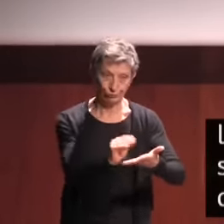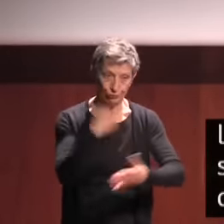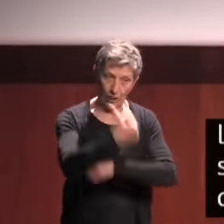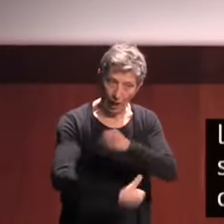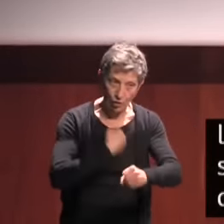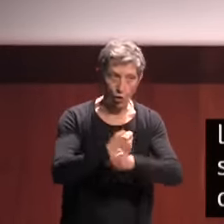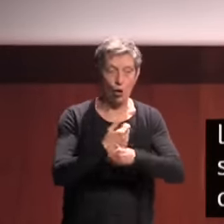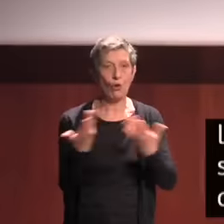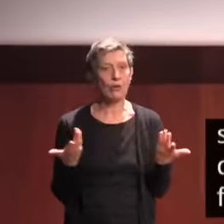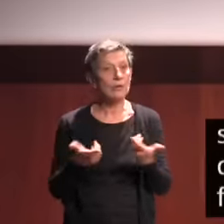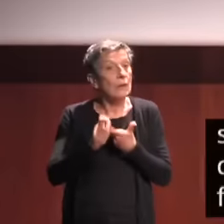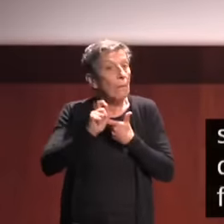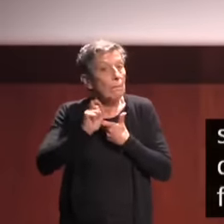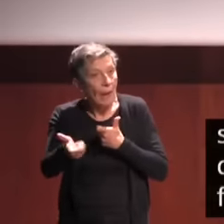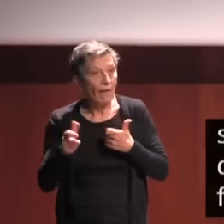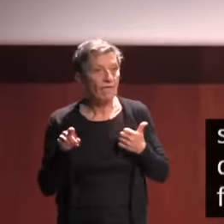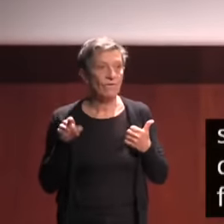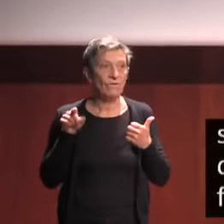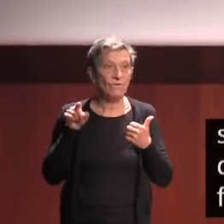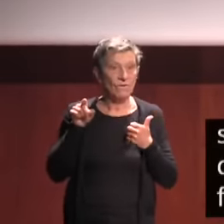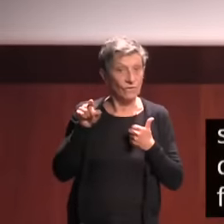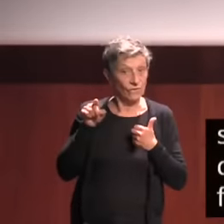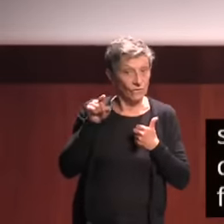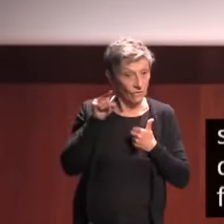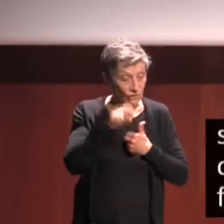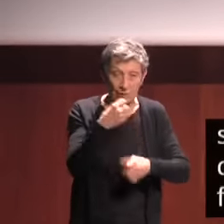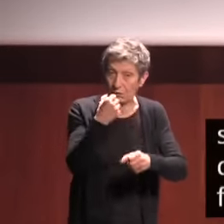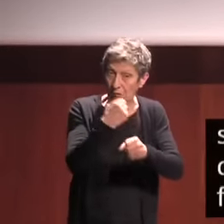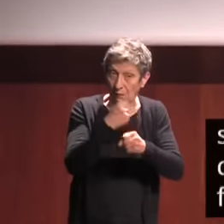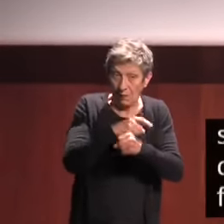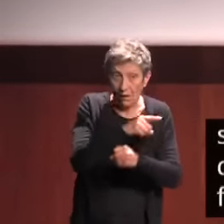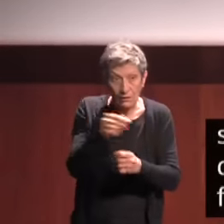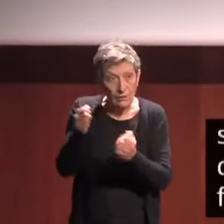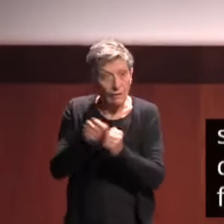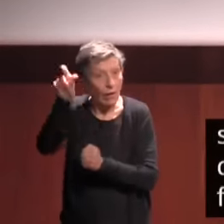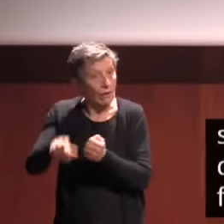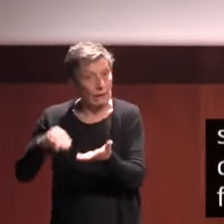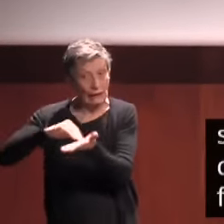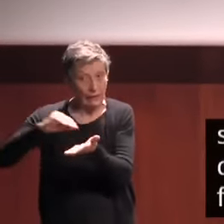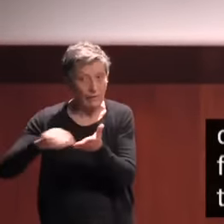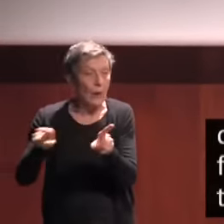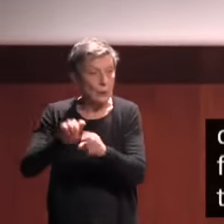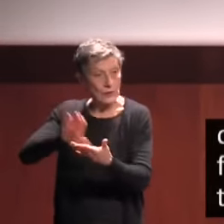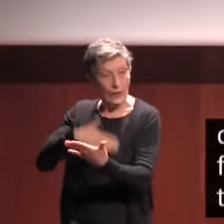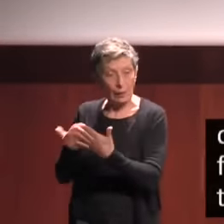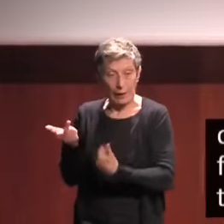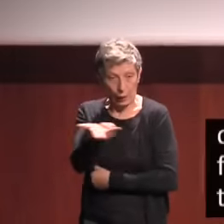an, et ensuite elle a travaillé ses textes avec une écrivaine et avec une interprète.